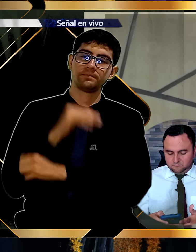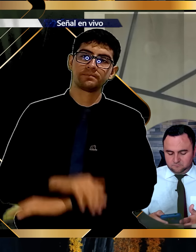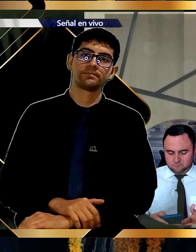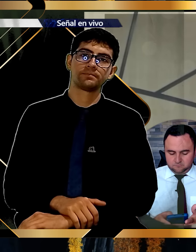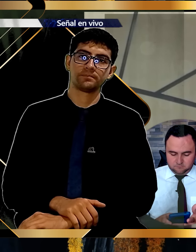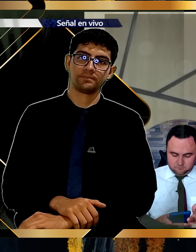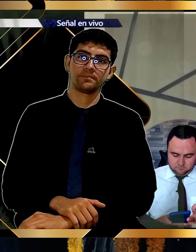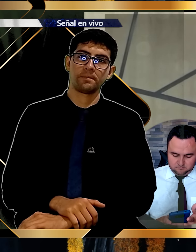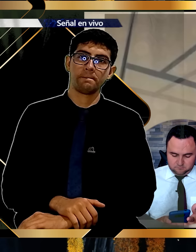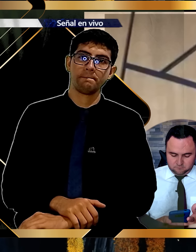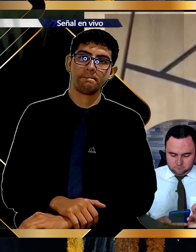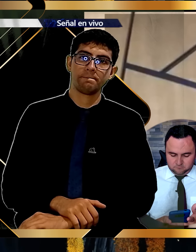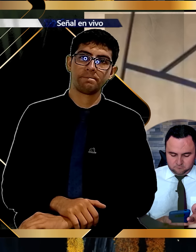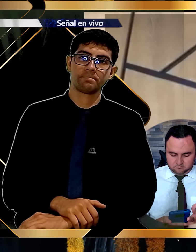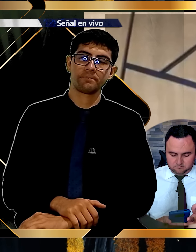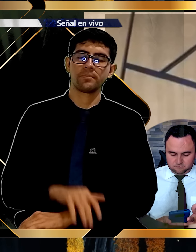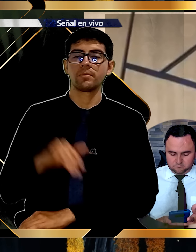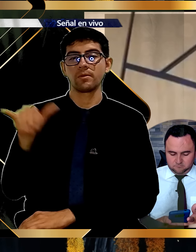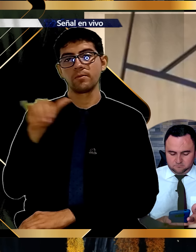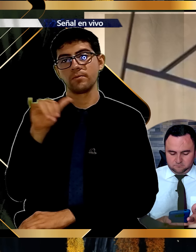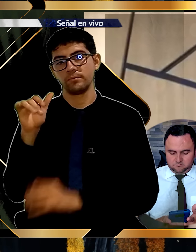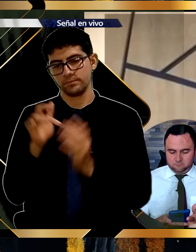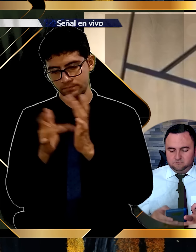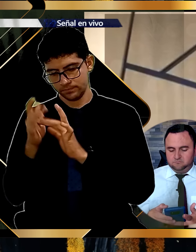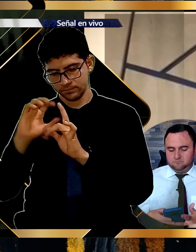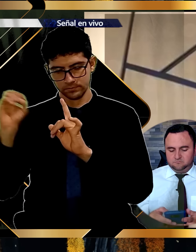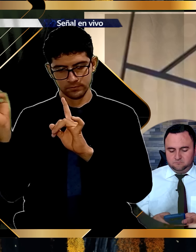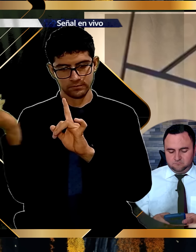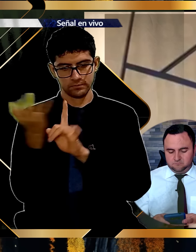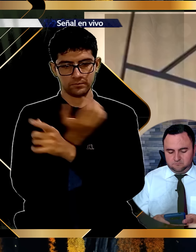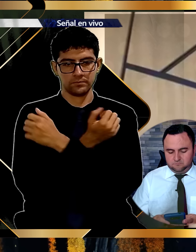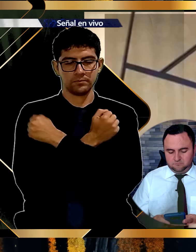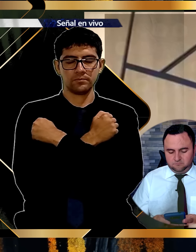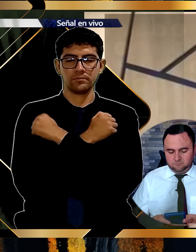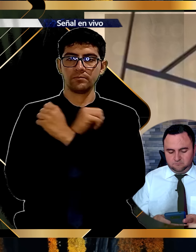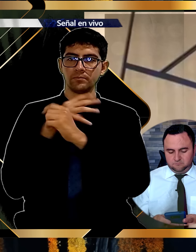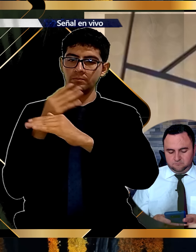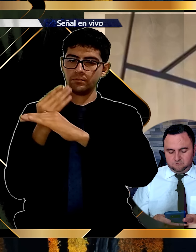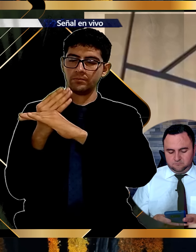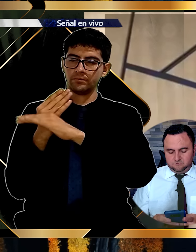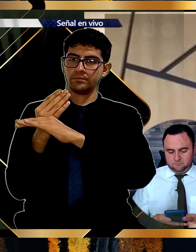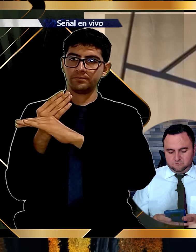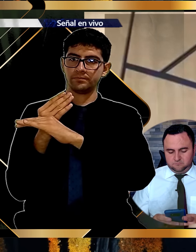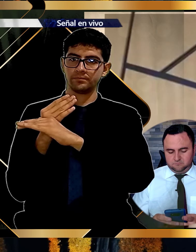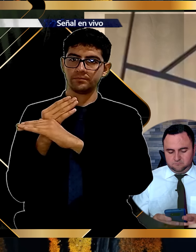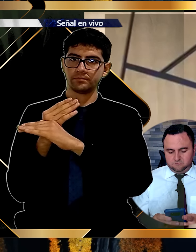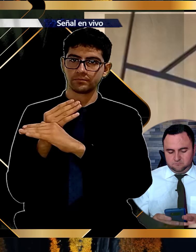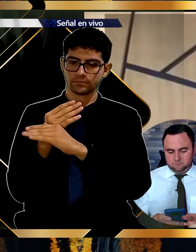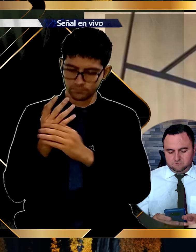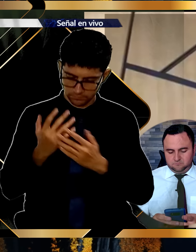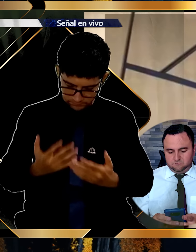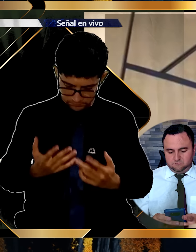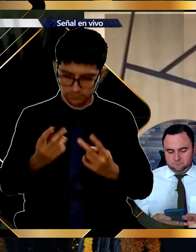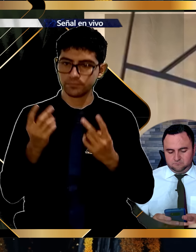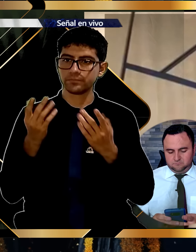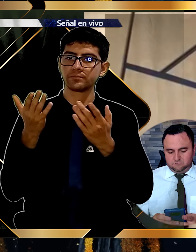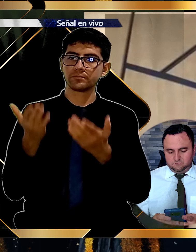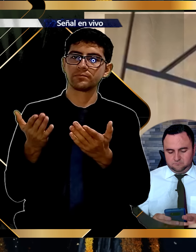así como Cristo amó a su iglesia y se entregó a sí mismo por ella. Ahora tú me vas a decir a